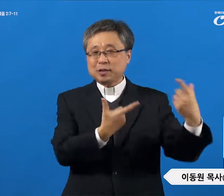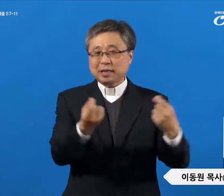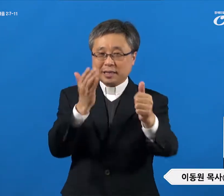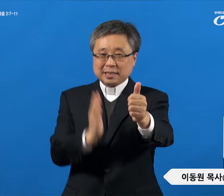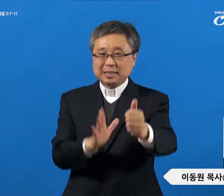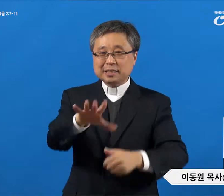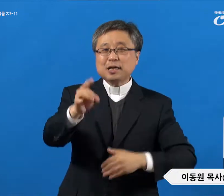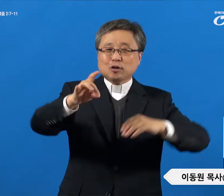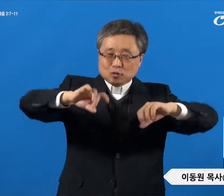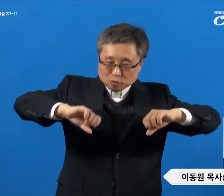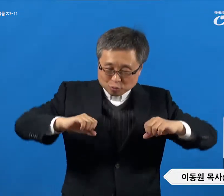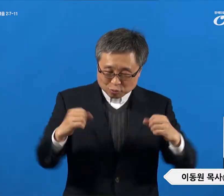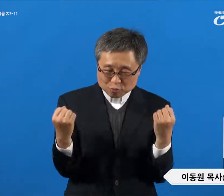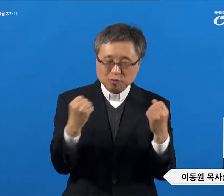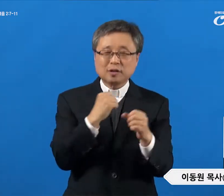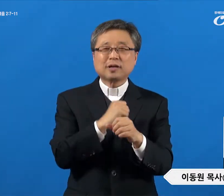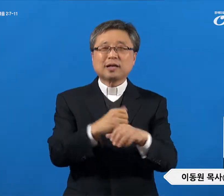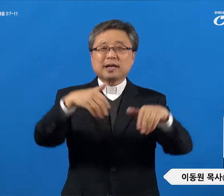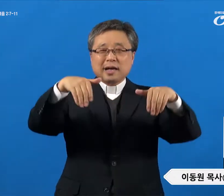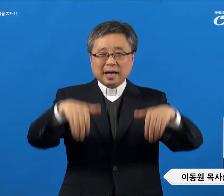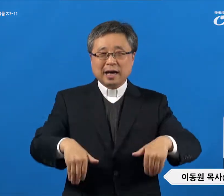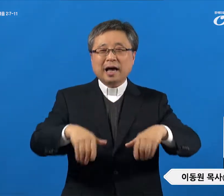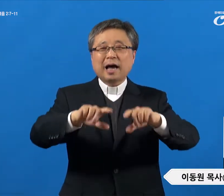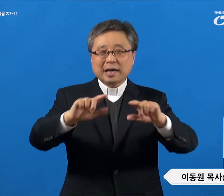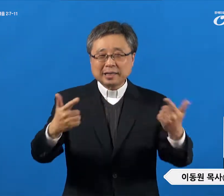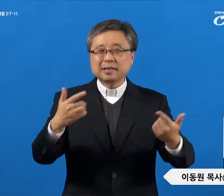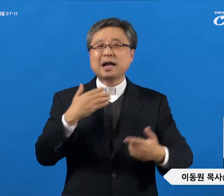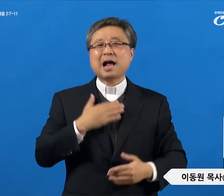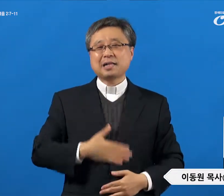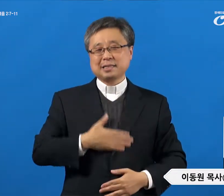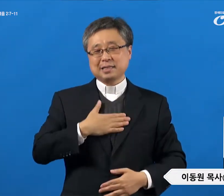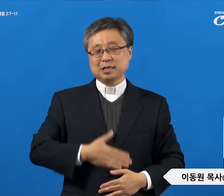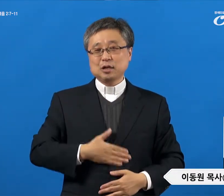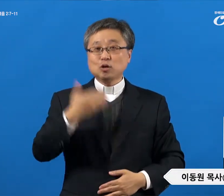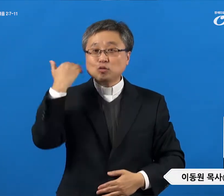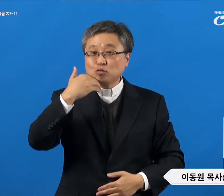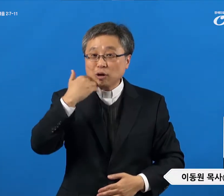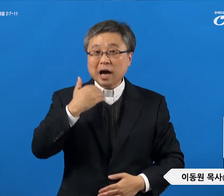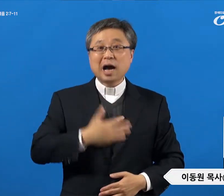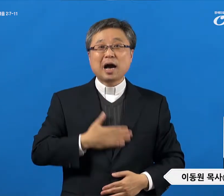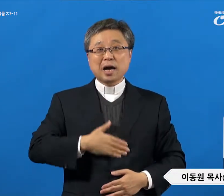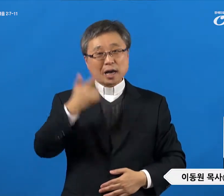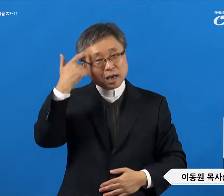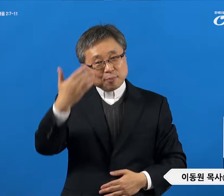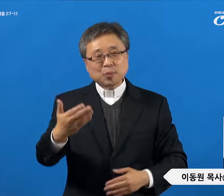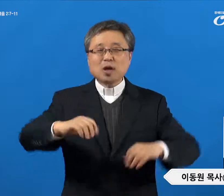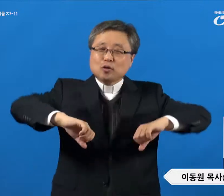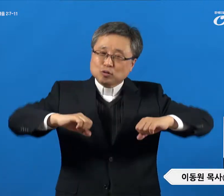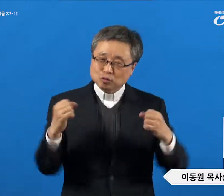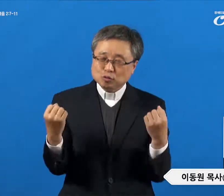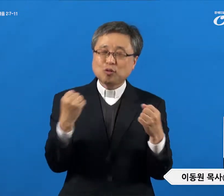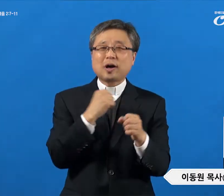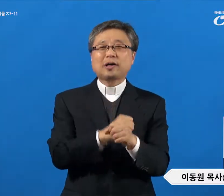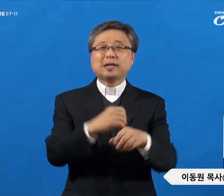순종한 하인들은 알더라. 누가 알아요? 순종한 하인들이 알아요. 순종한